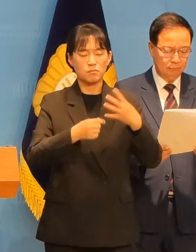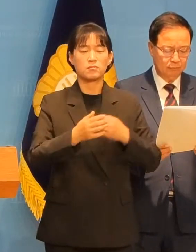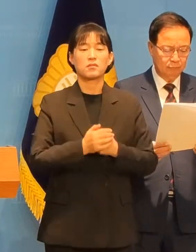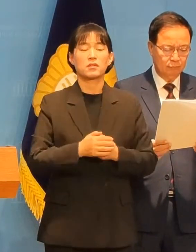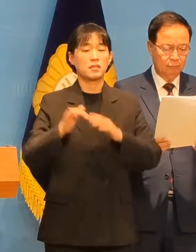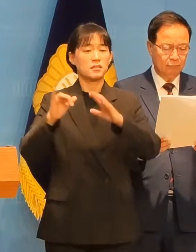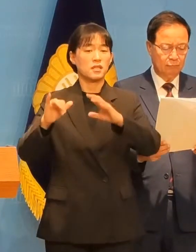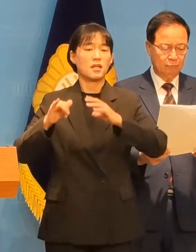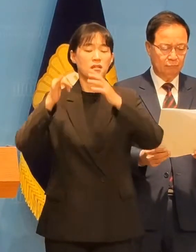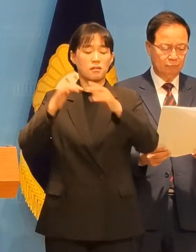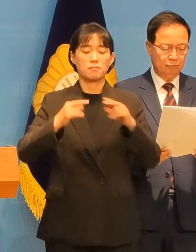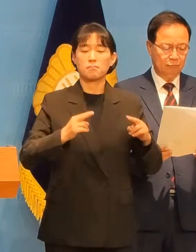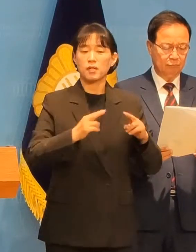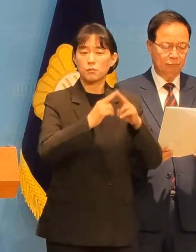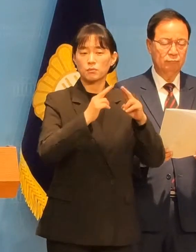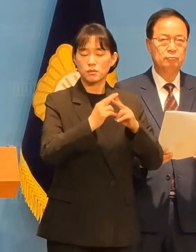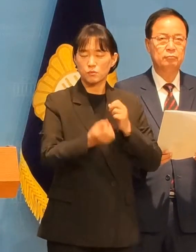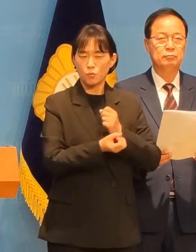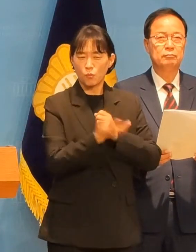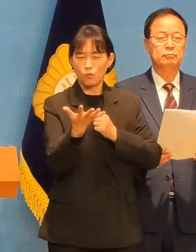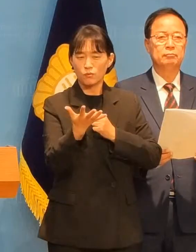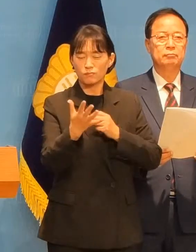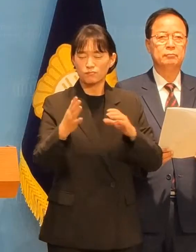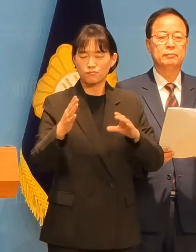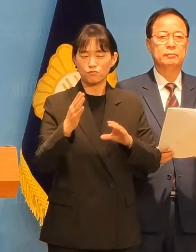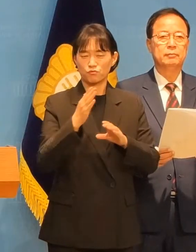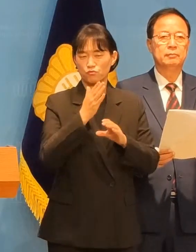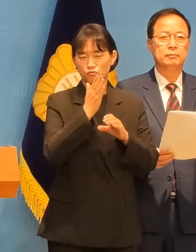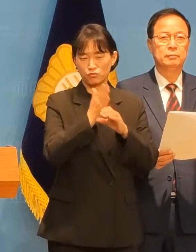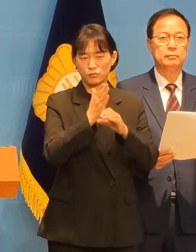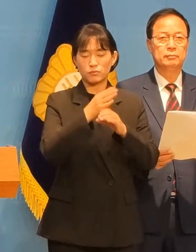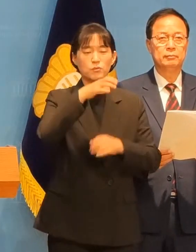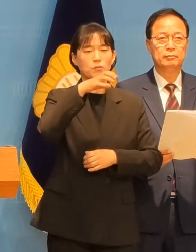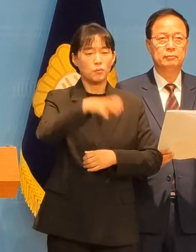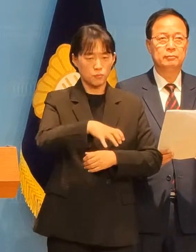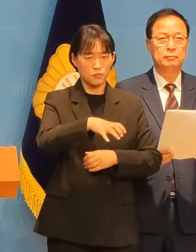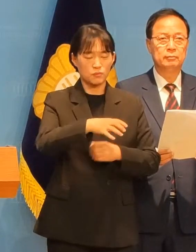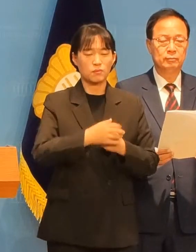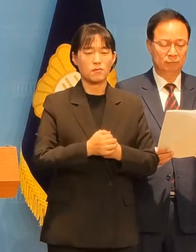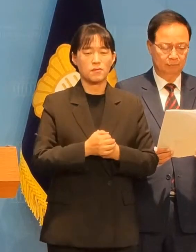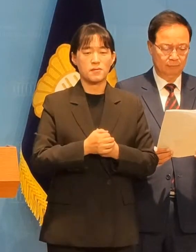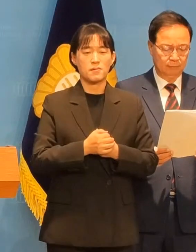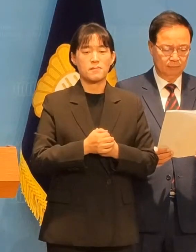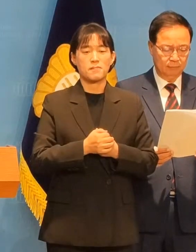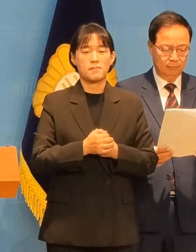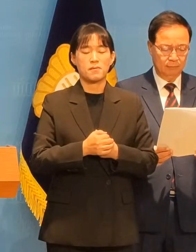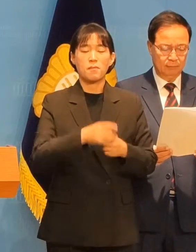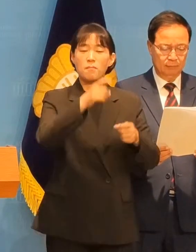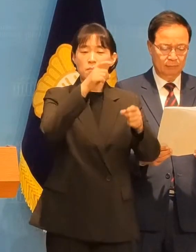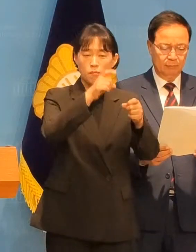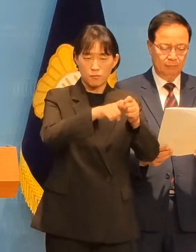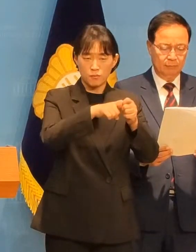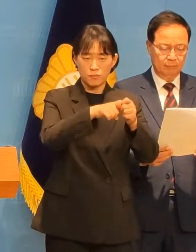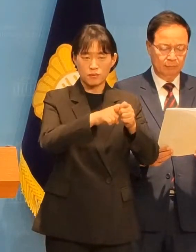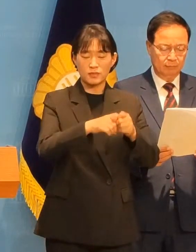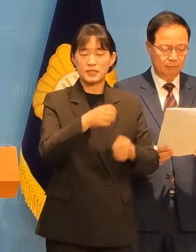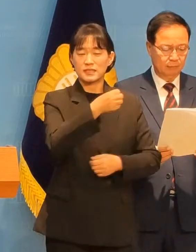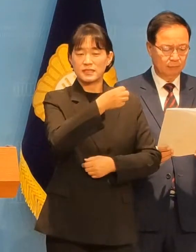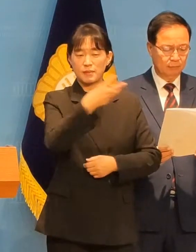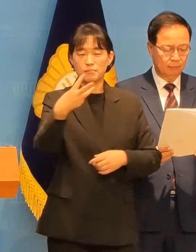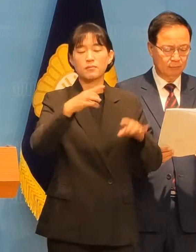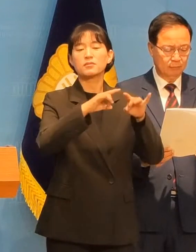세계 반도체 공급망의 핵심 거점으로 자리매김하는 것으로 목표로